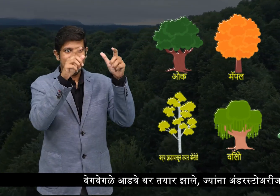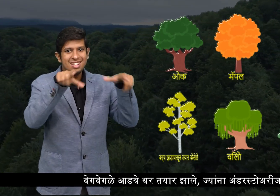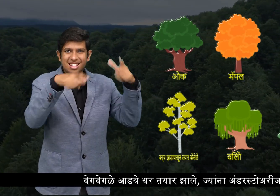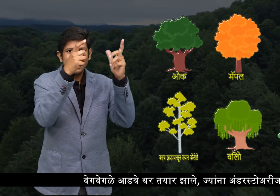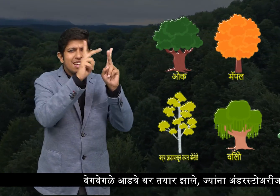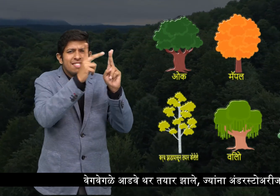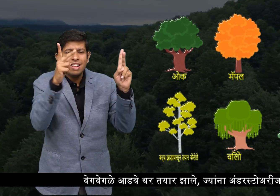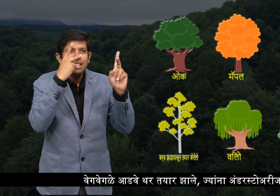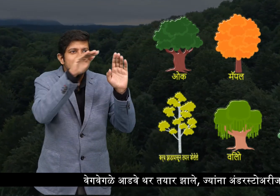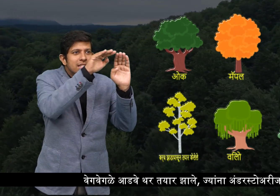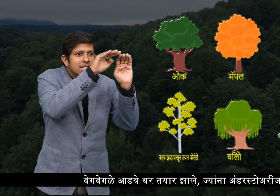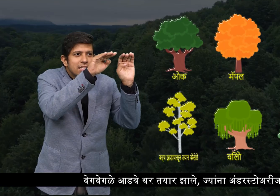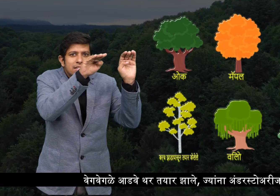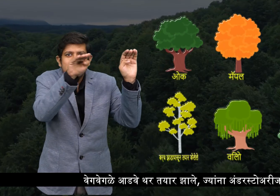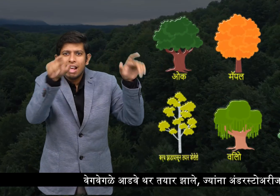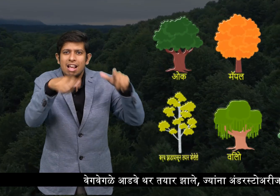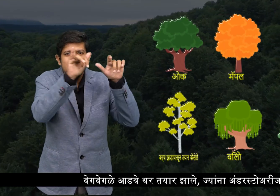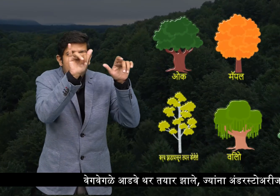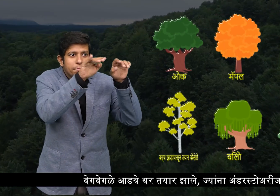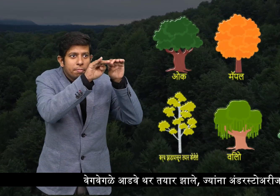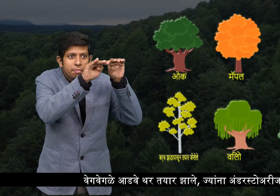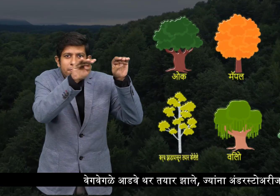ज्यांना अंडर स्टोरेज असं म्हणतात.